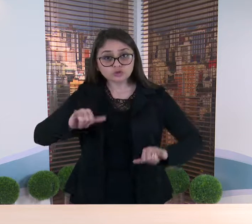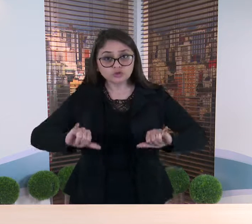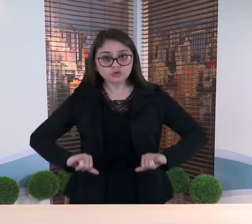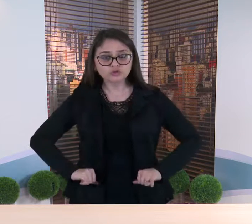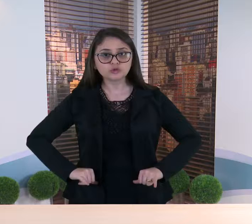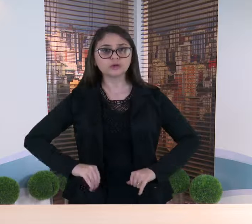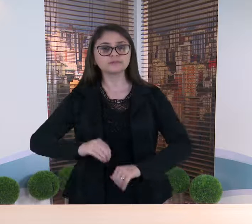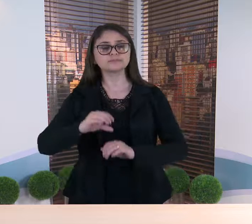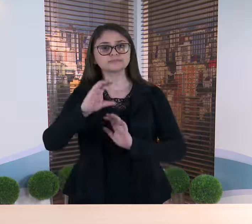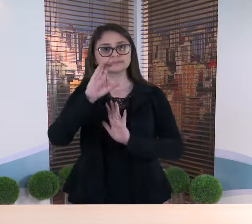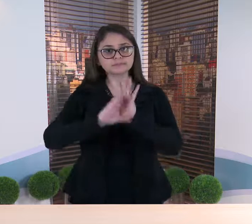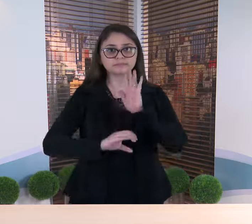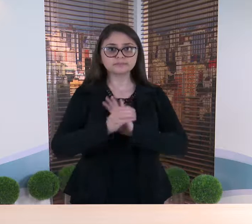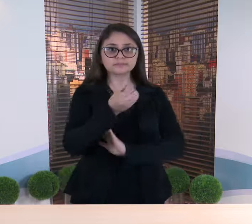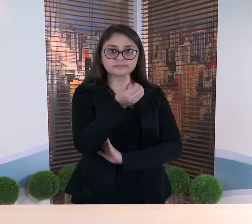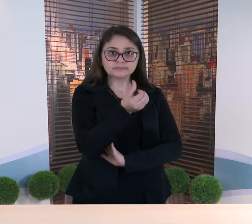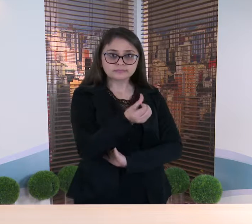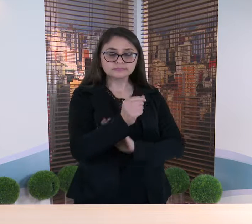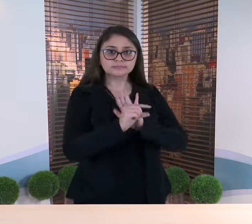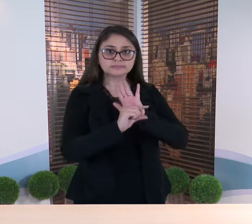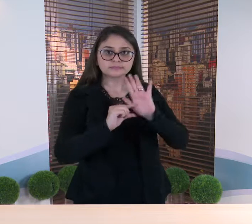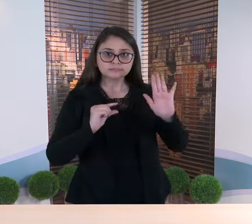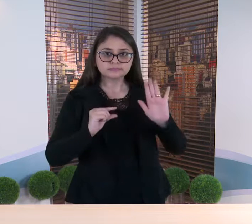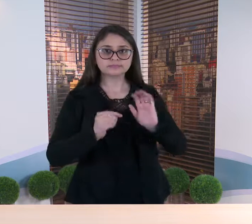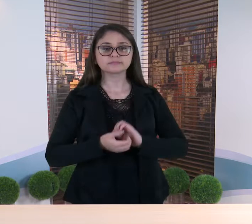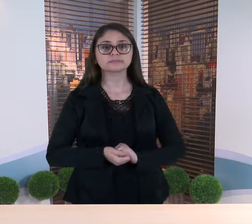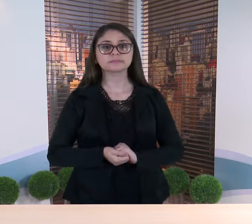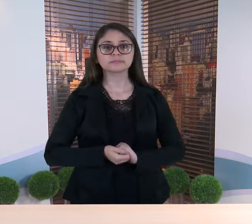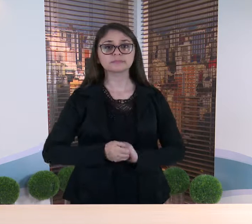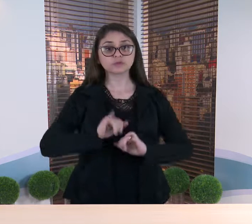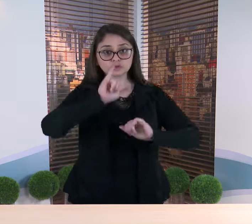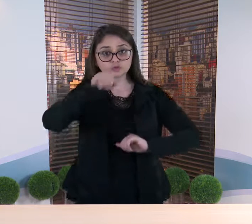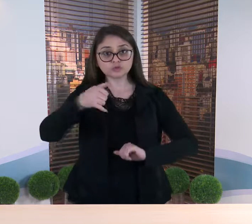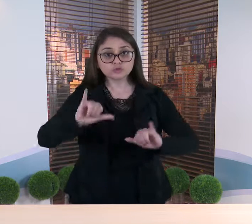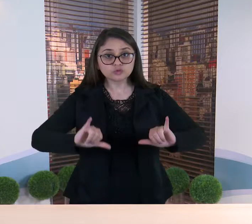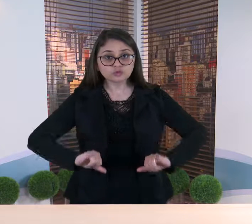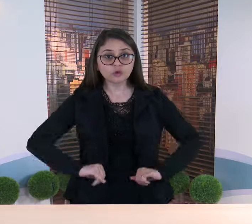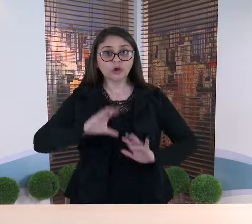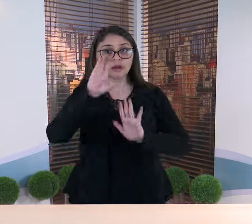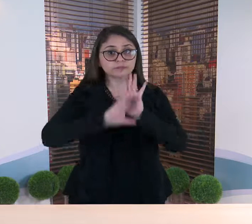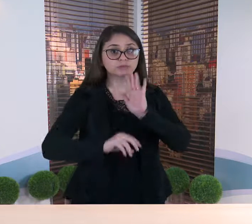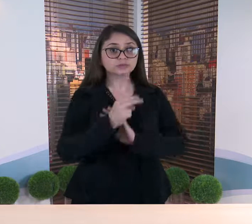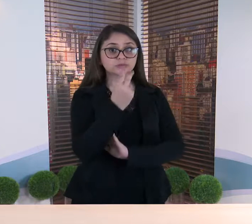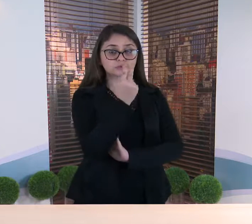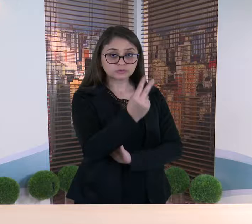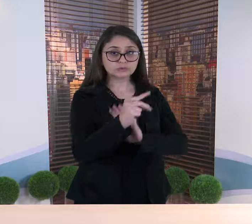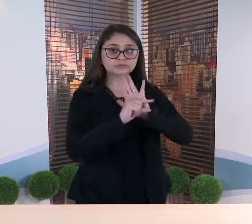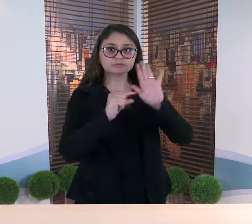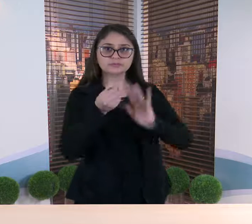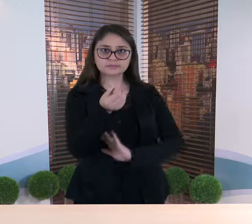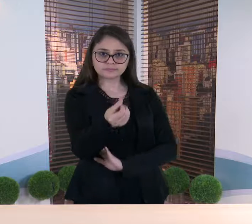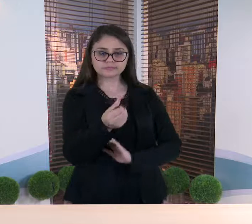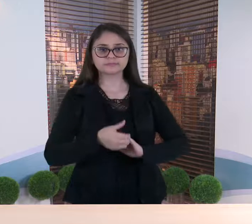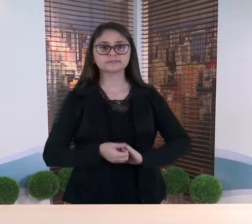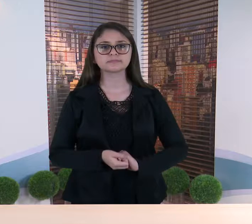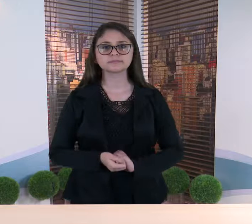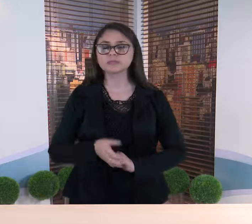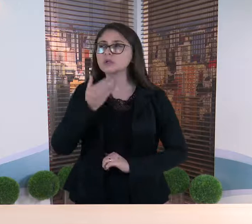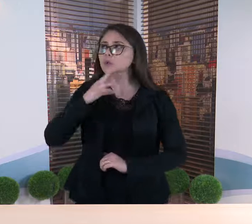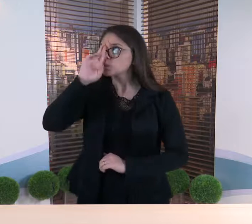8, eu lerei este segundo texto. Jó, capítulo 2, verso 6. E disse o